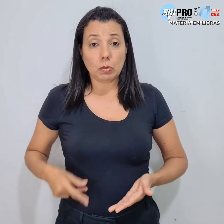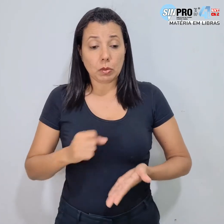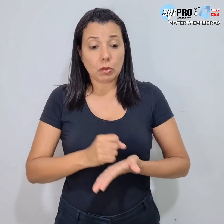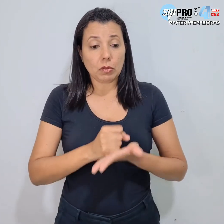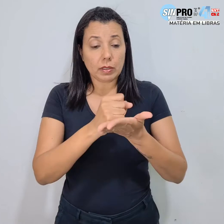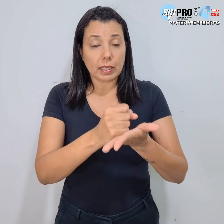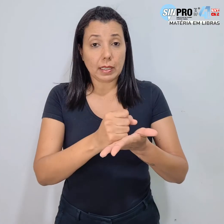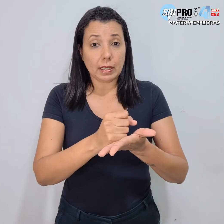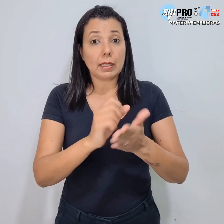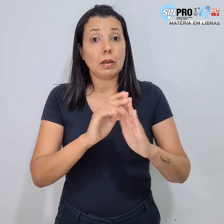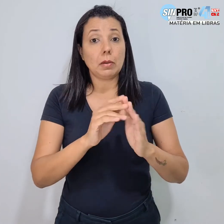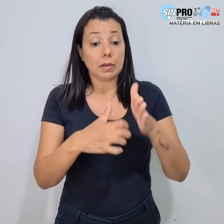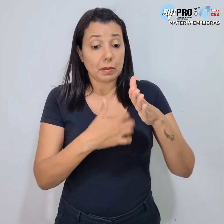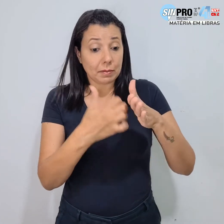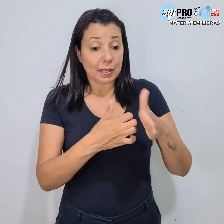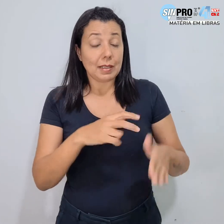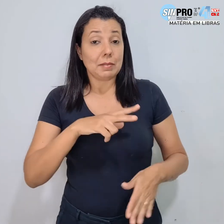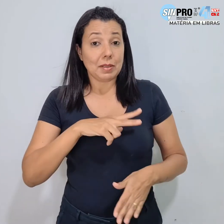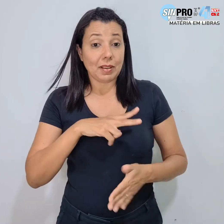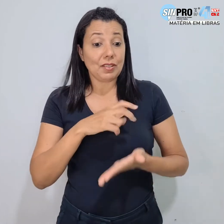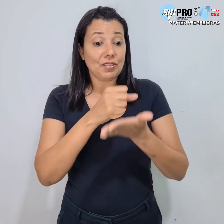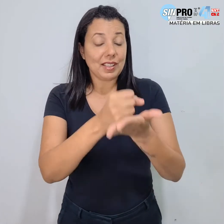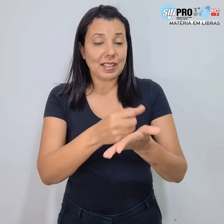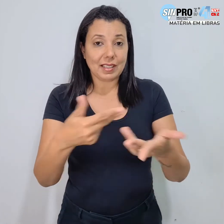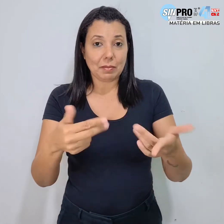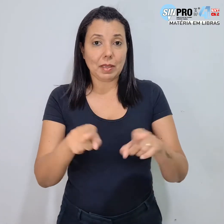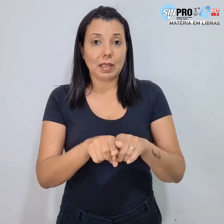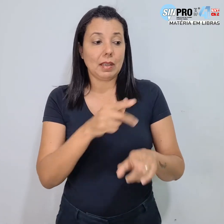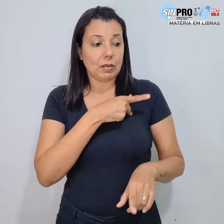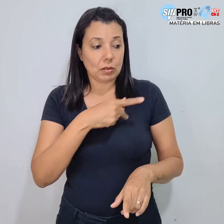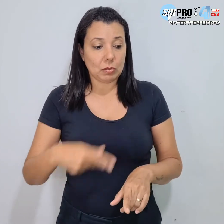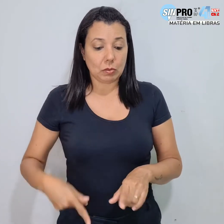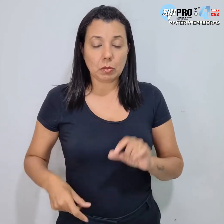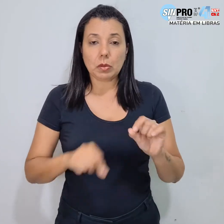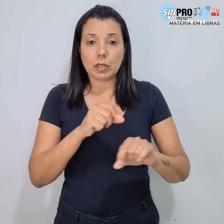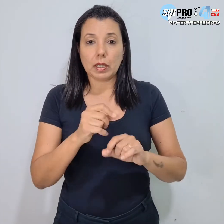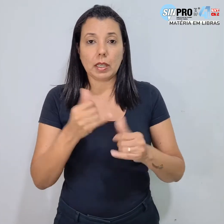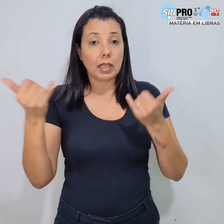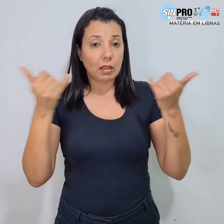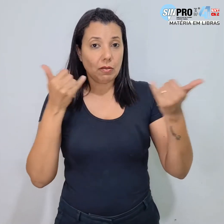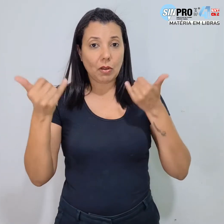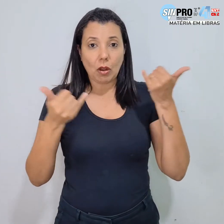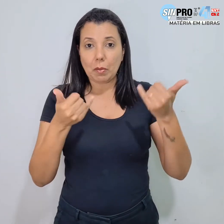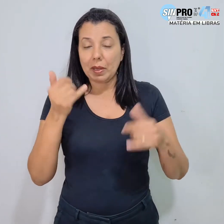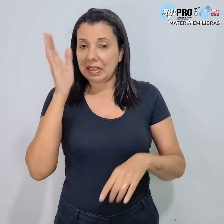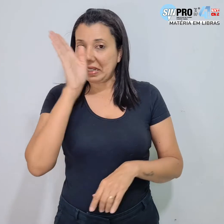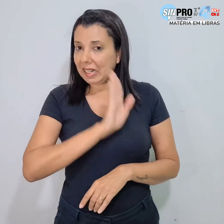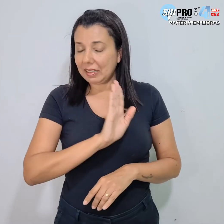ofertará algum serviço às redes públicas de forma gratuita.